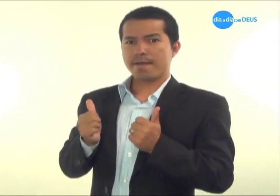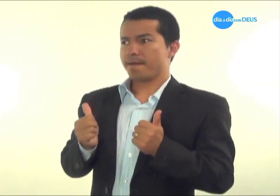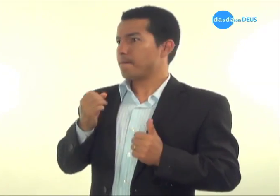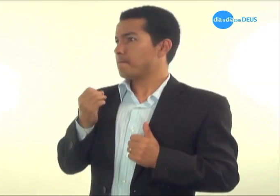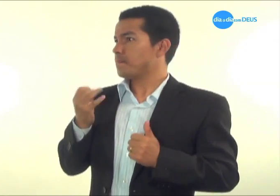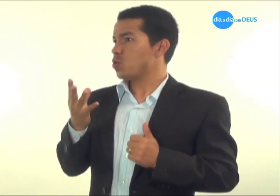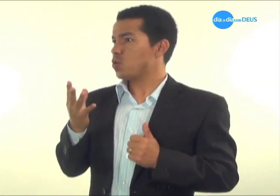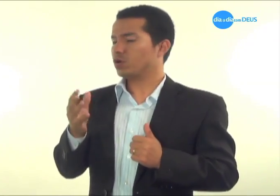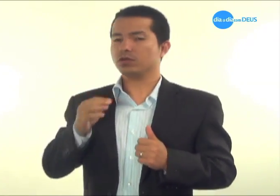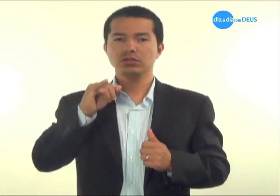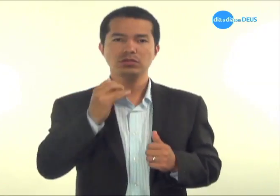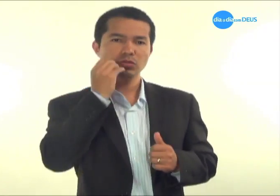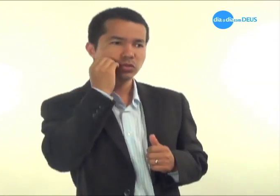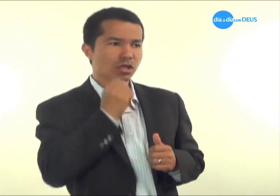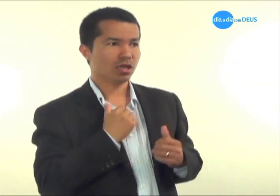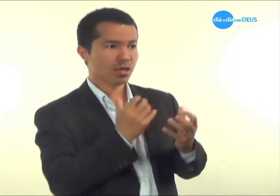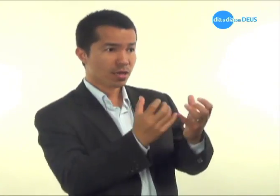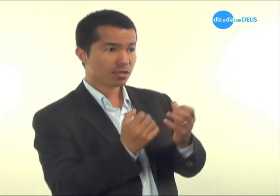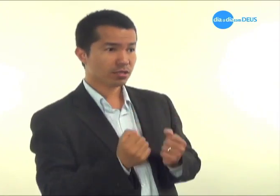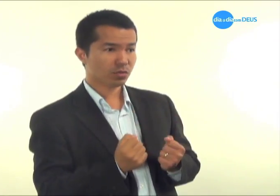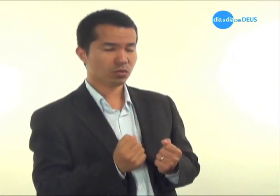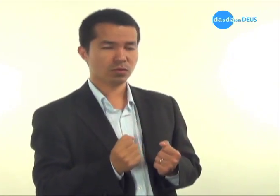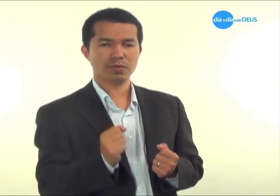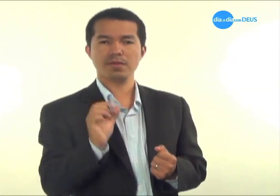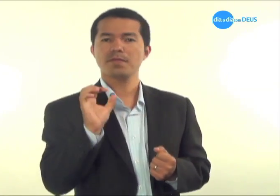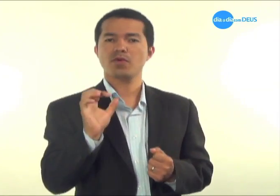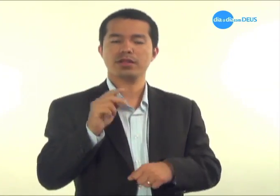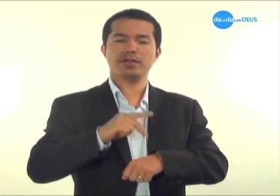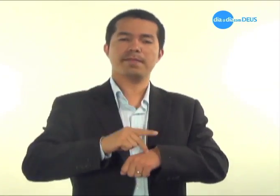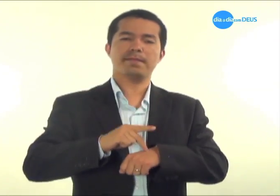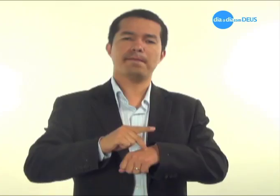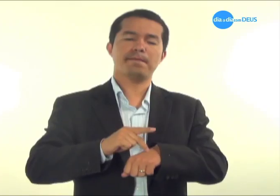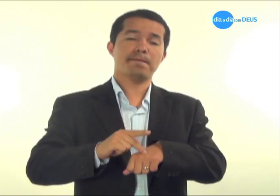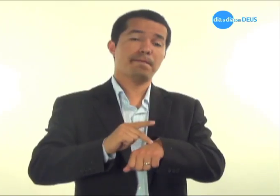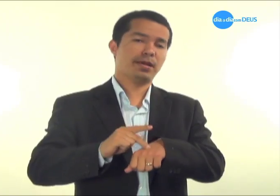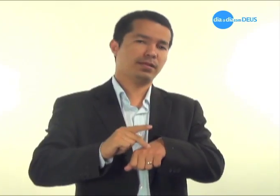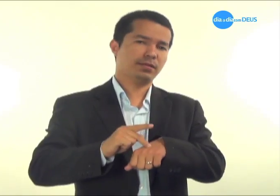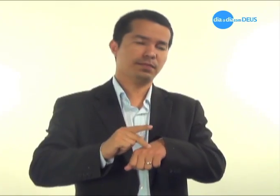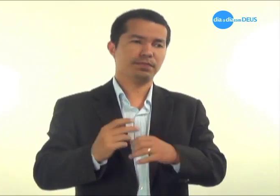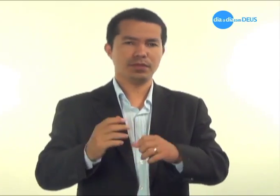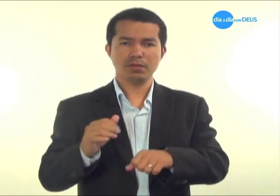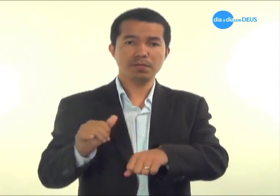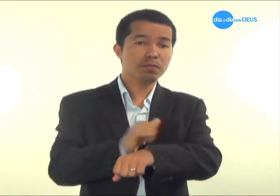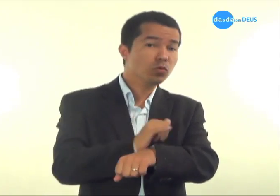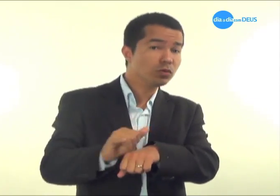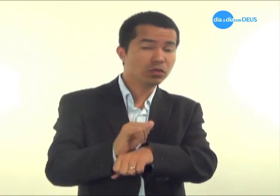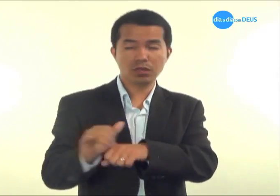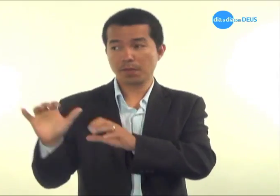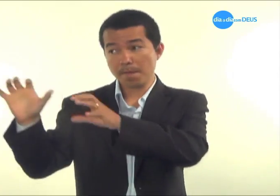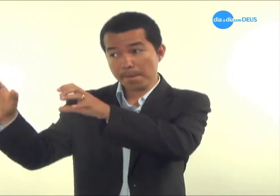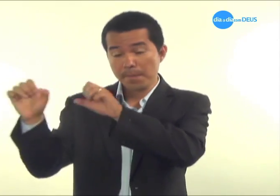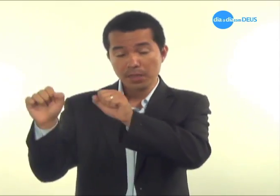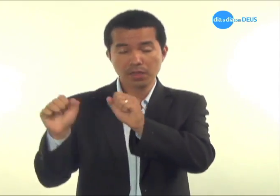ele. E Judas aceitou e começou a procurar uma oportunidade para entregar Jesus a